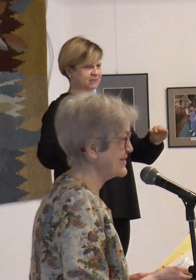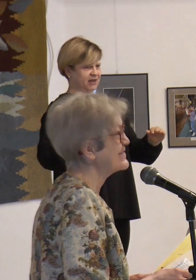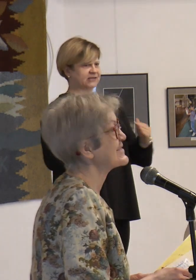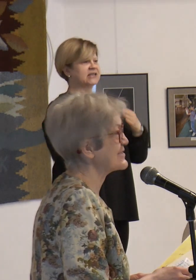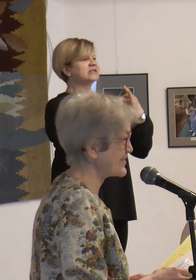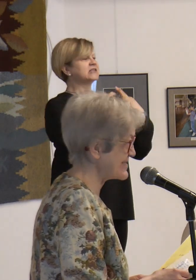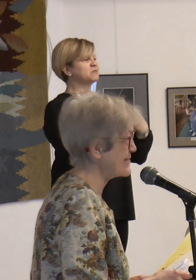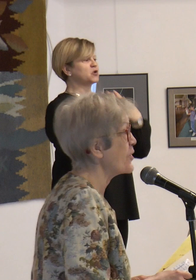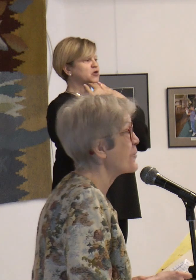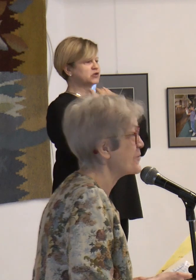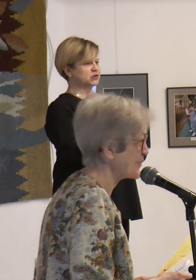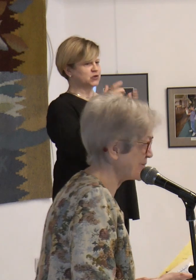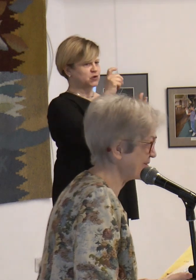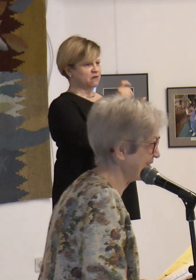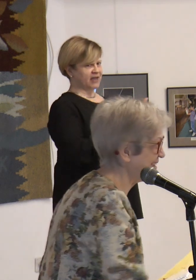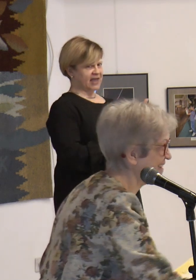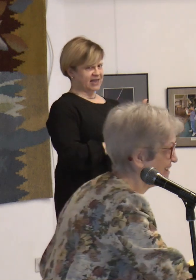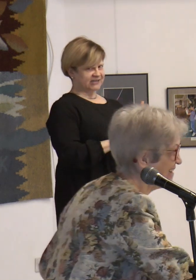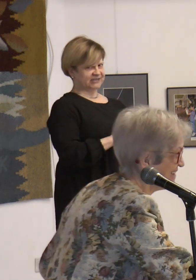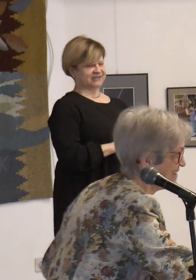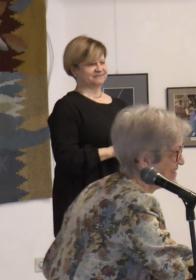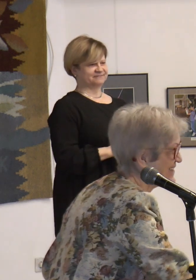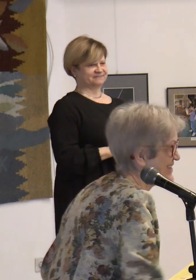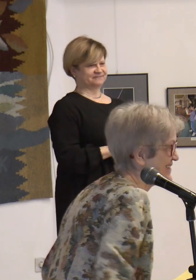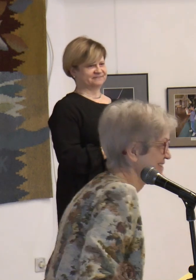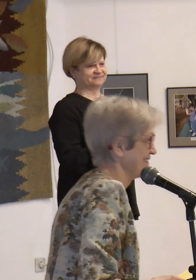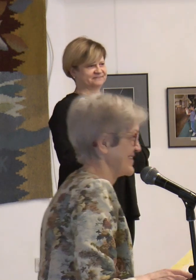verselet. Tedd a kezed a lopodra.